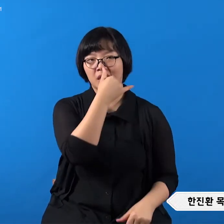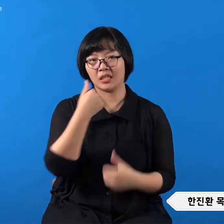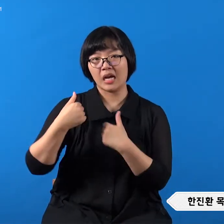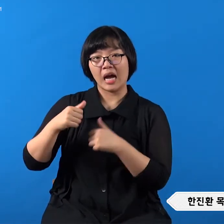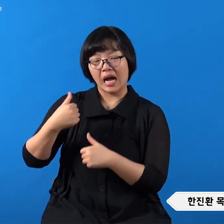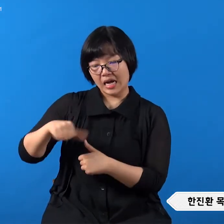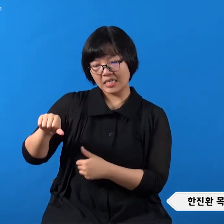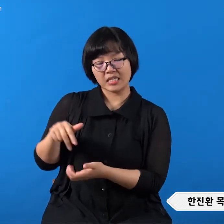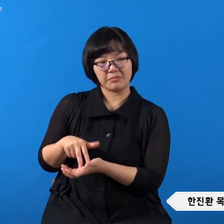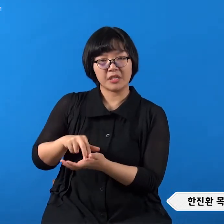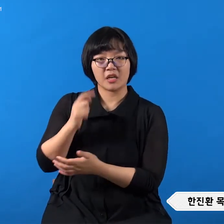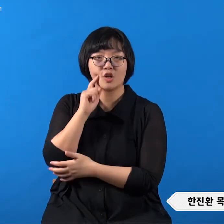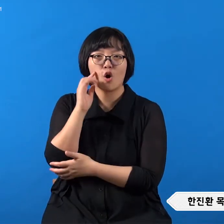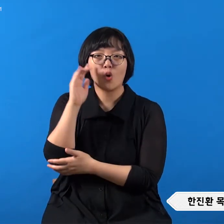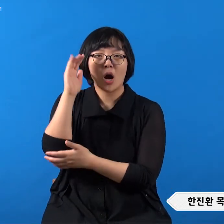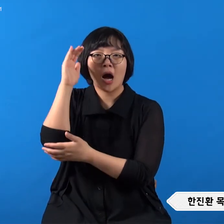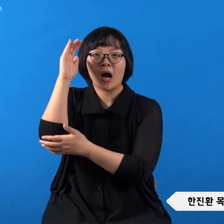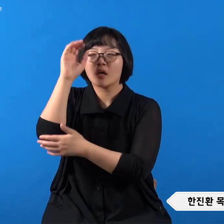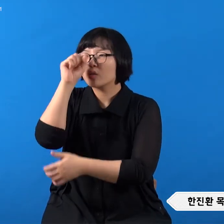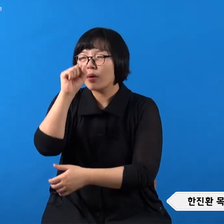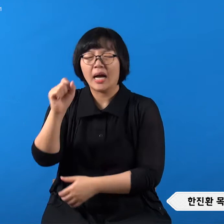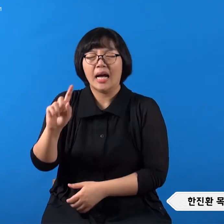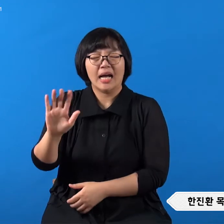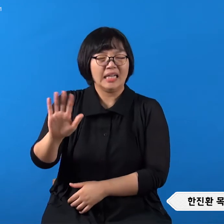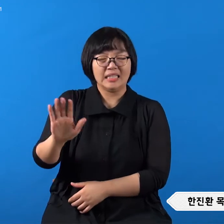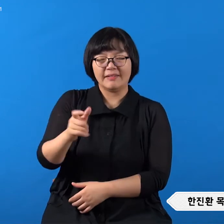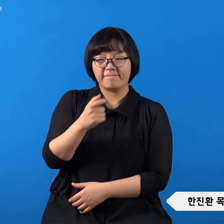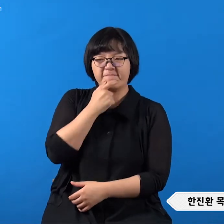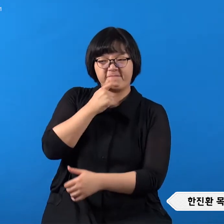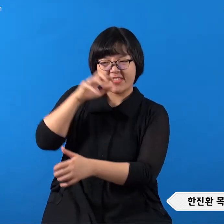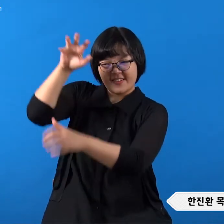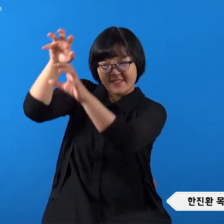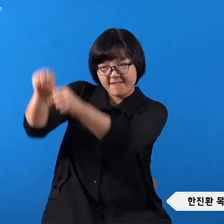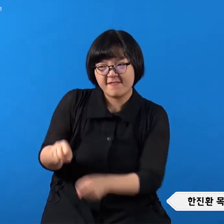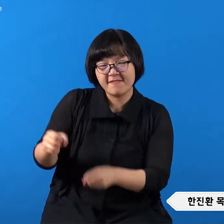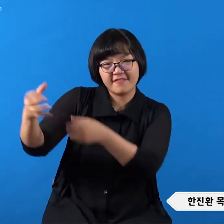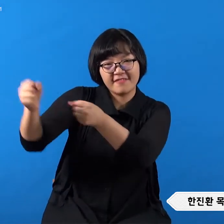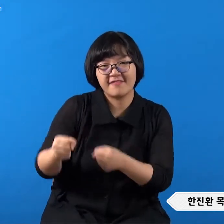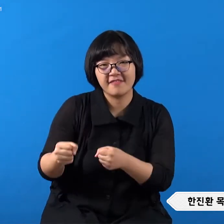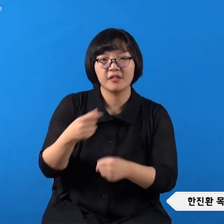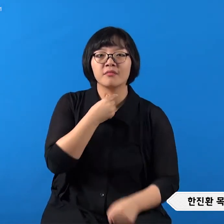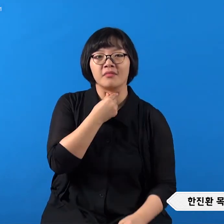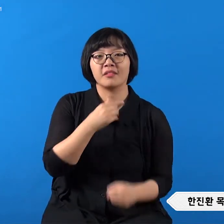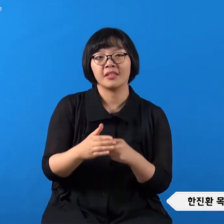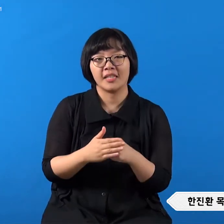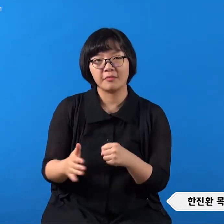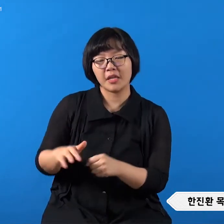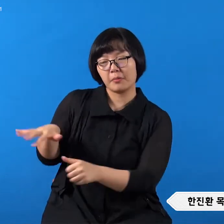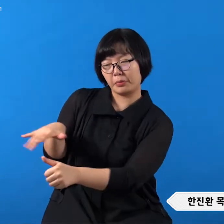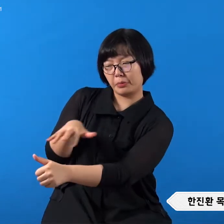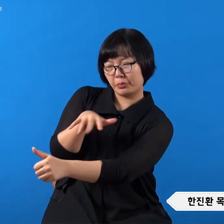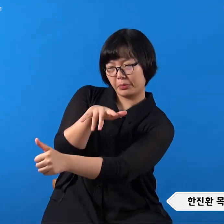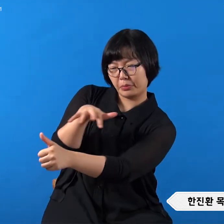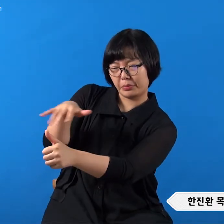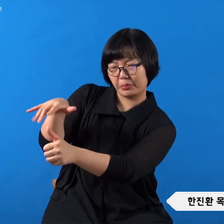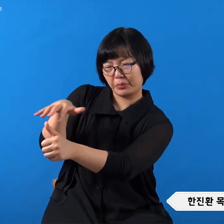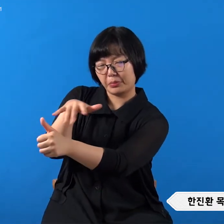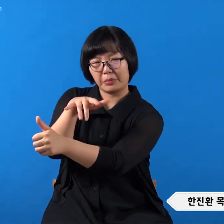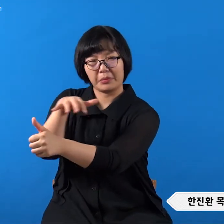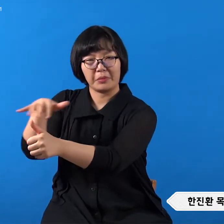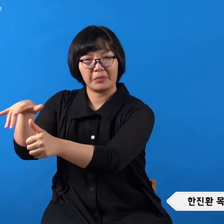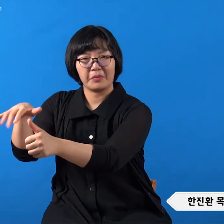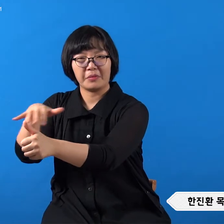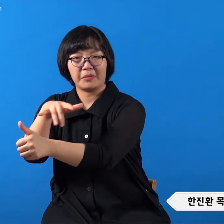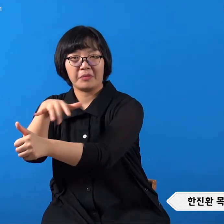아들의 이 영광을 누리지 못하도록, 다시 종이 되어서 종의 굴레를 메고 살도록 사탄이 우리를 그렇게 유혹을